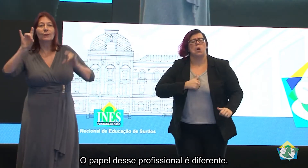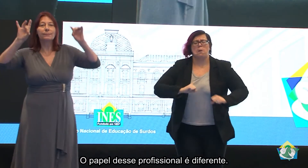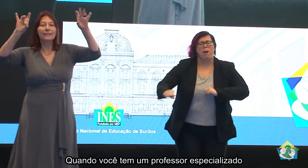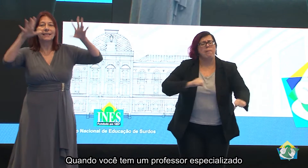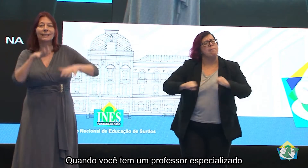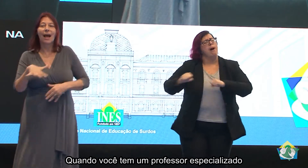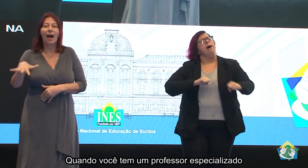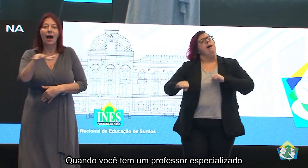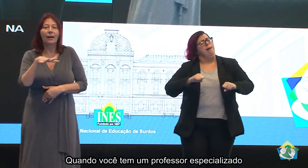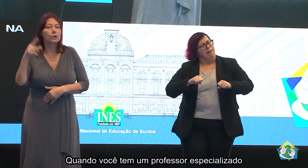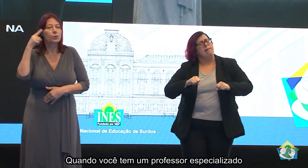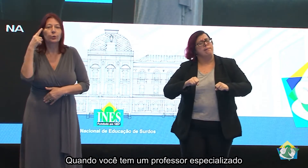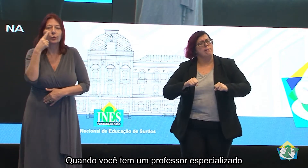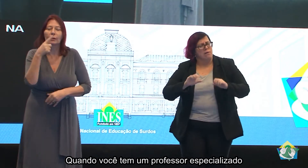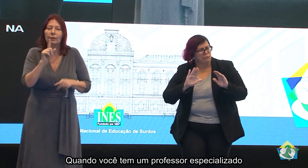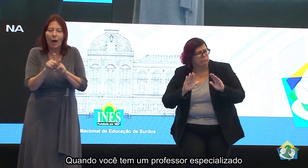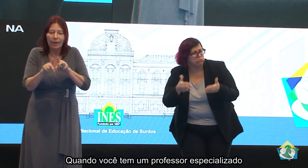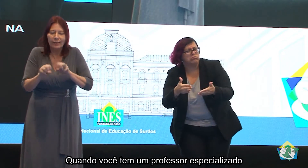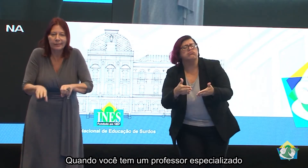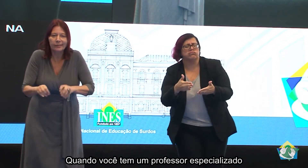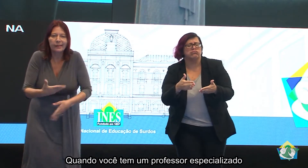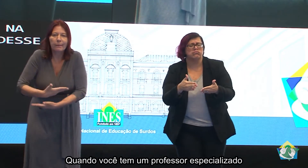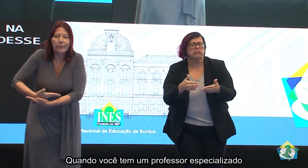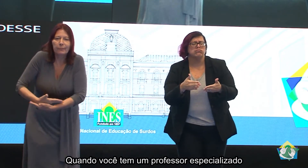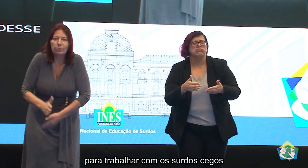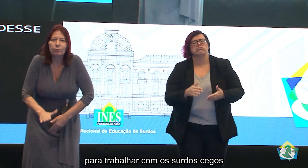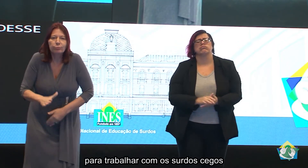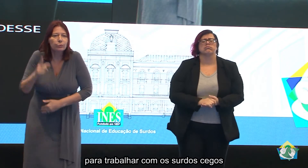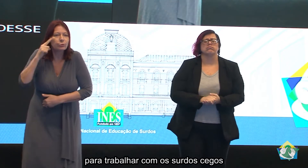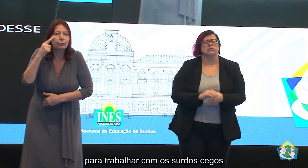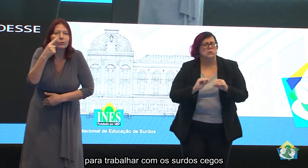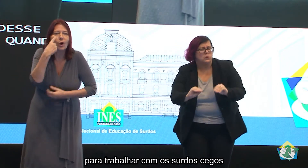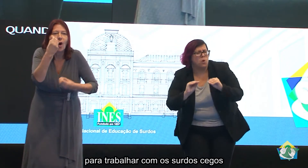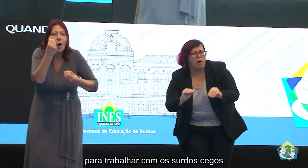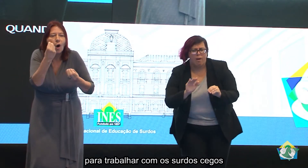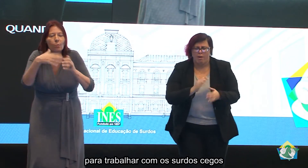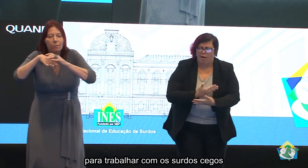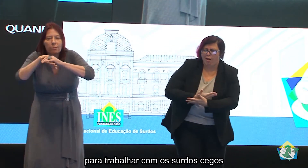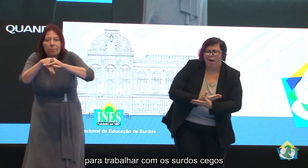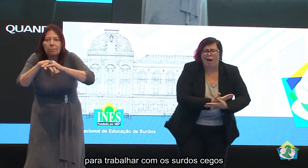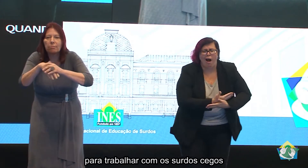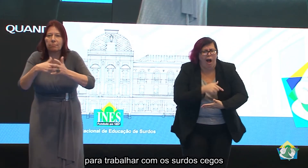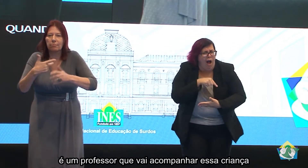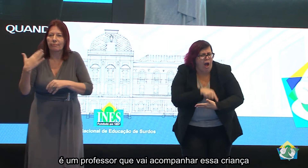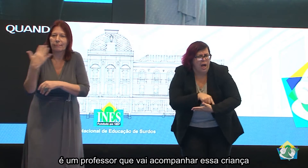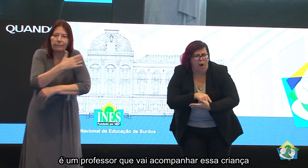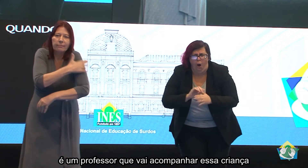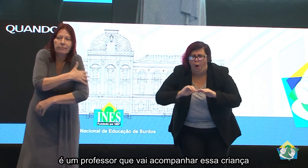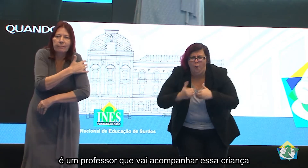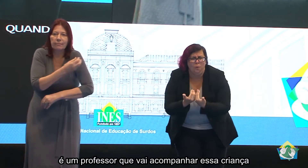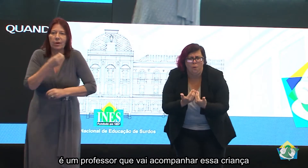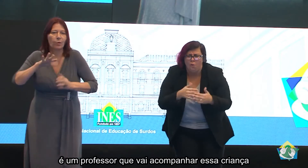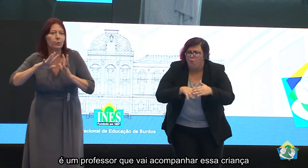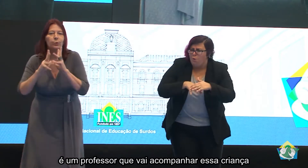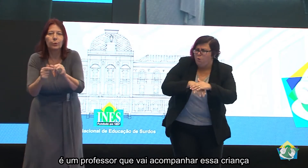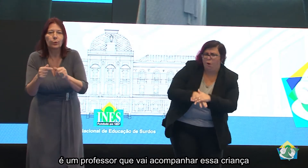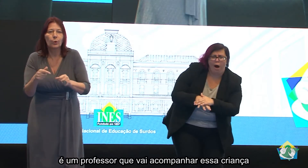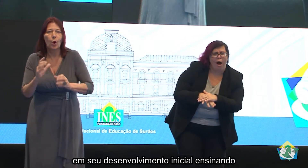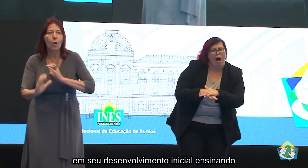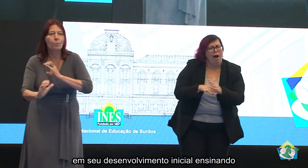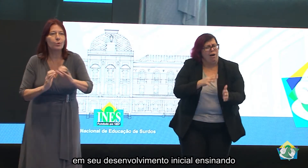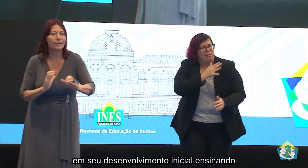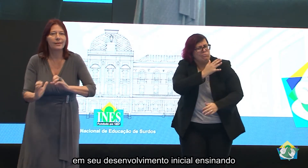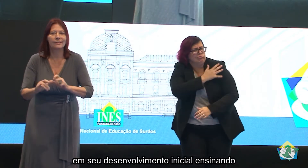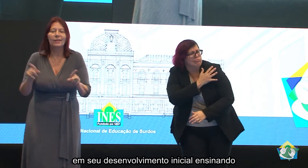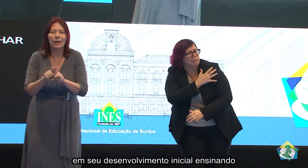diferente. Quando você tem um professor especializado para trabalhar com surdos cegos, é um professor que vai acompanhar essa criança